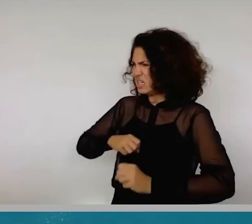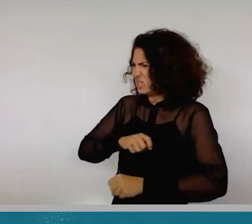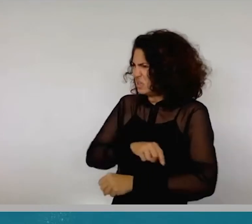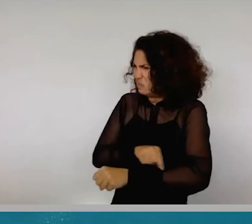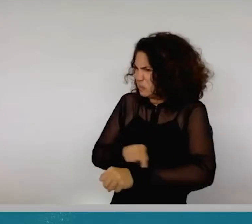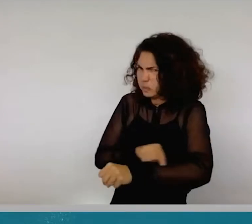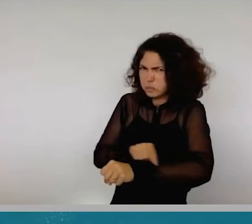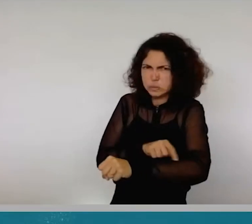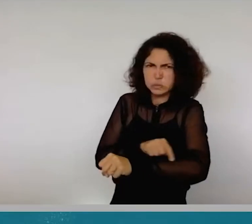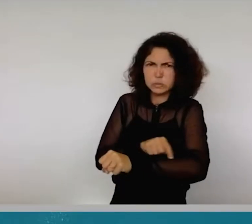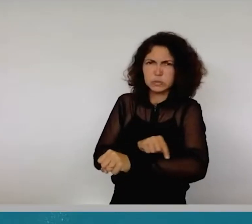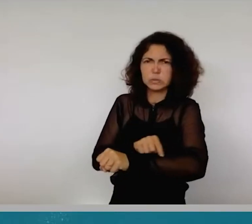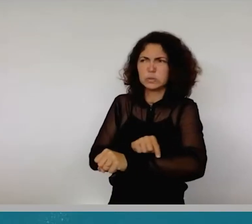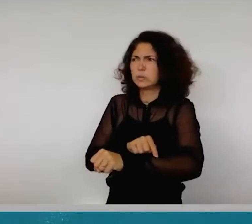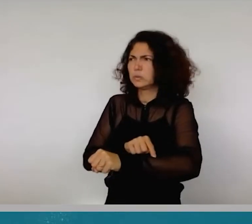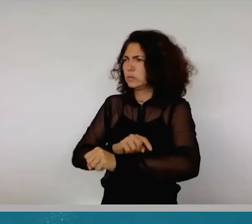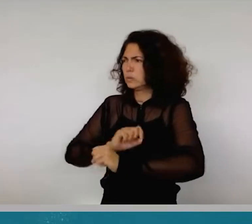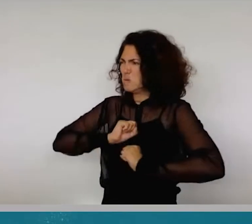a cobiça